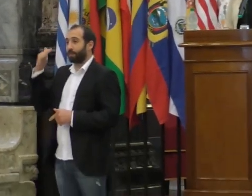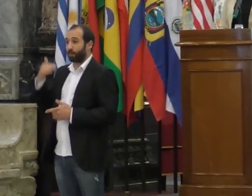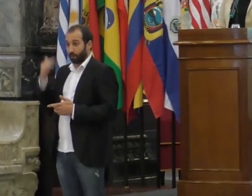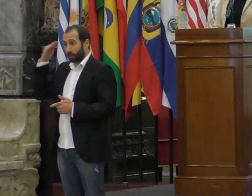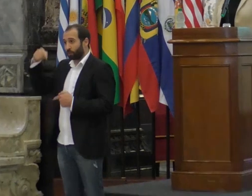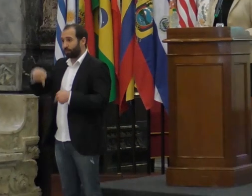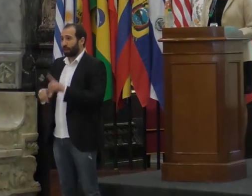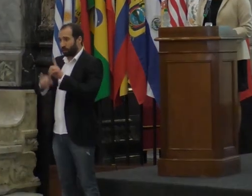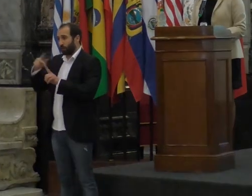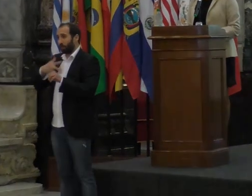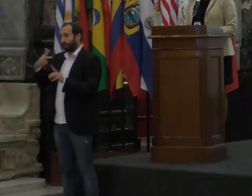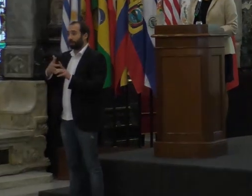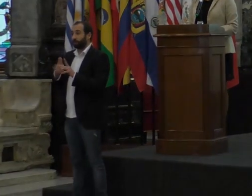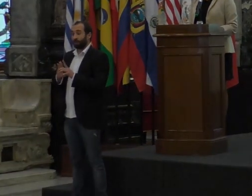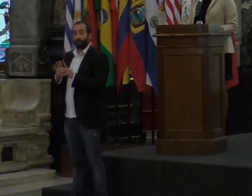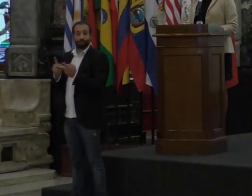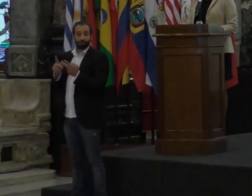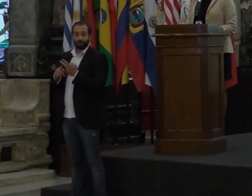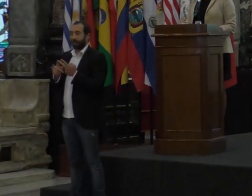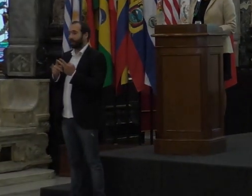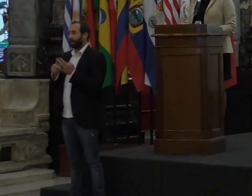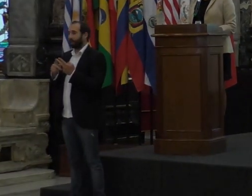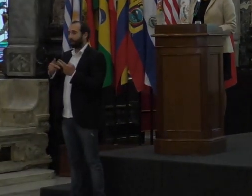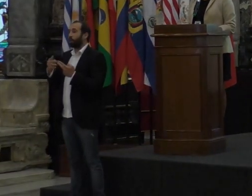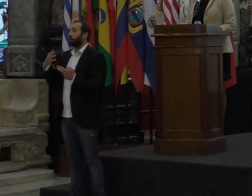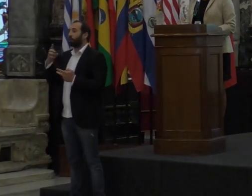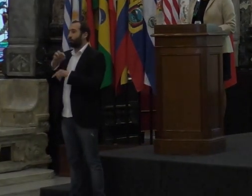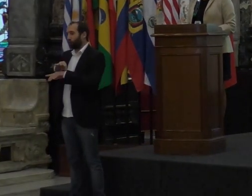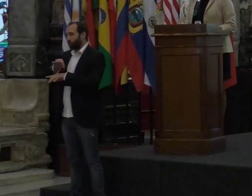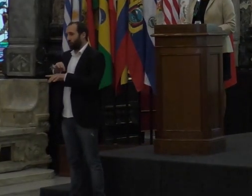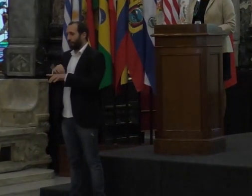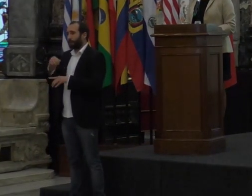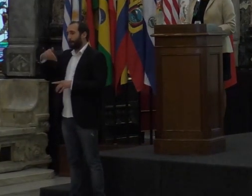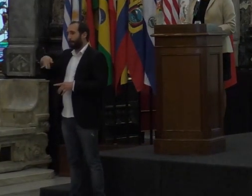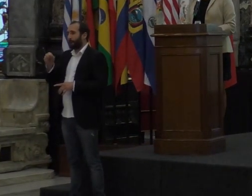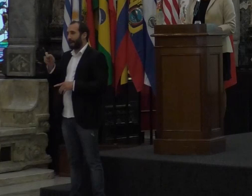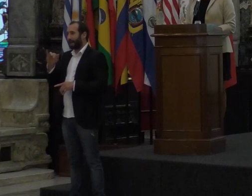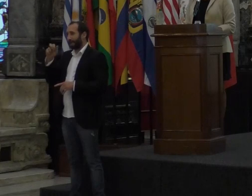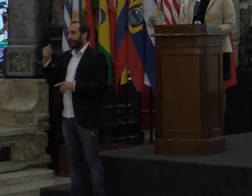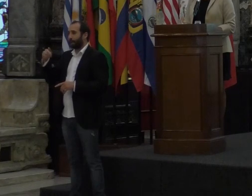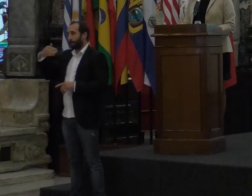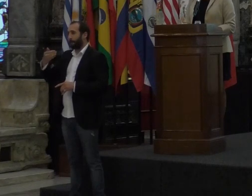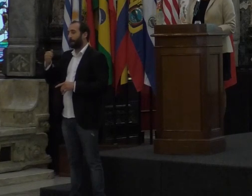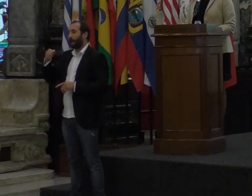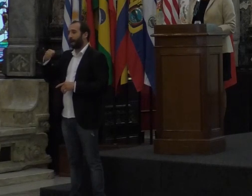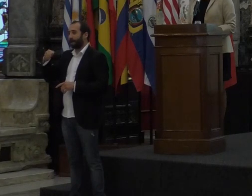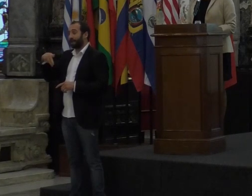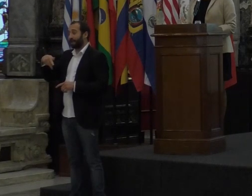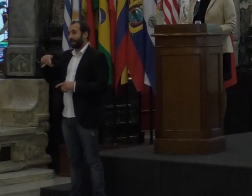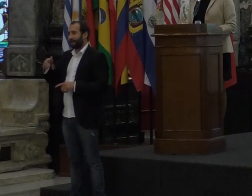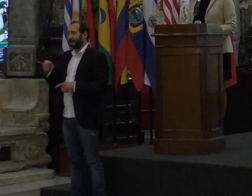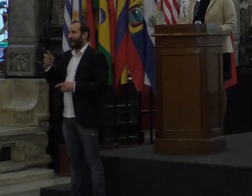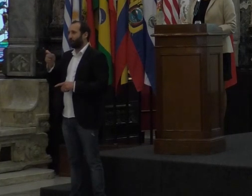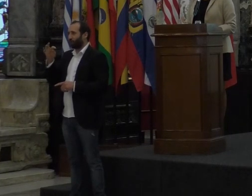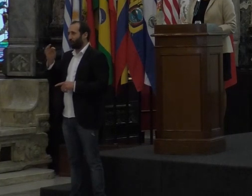ya tenemos sobre el estrado, doctora María José Bañato, decana de la Facultad de Psicología, la doctora